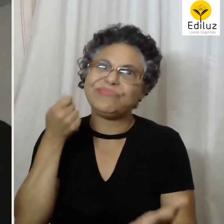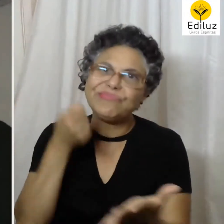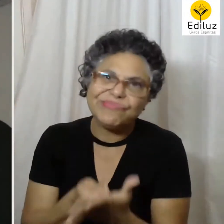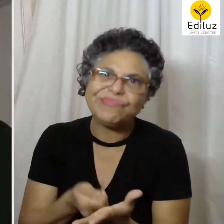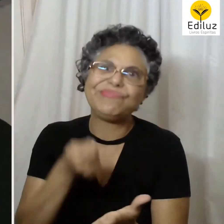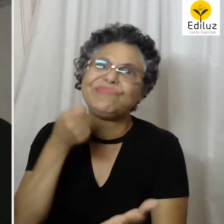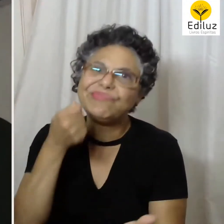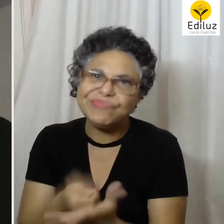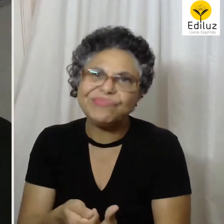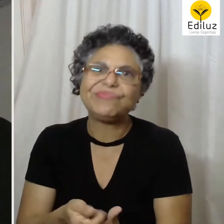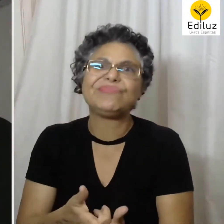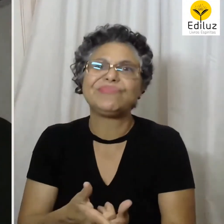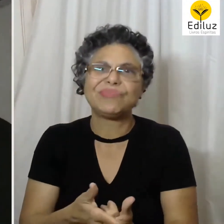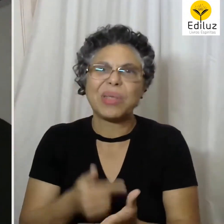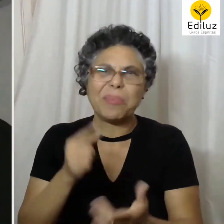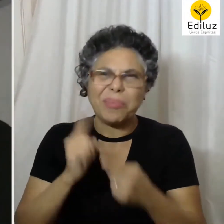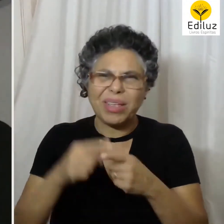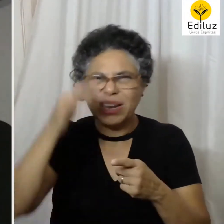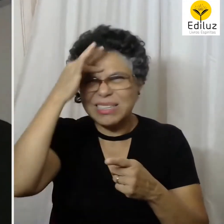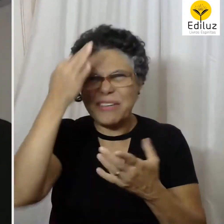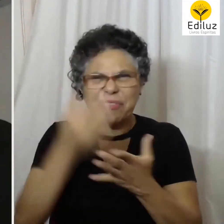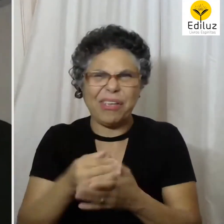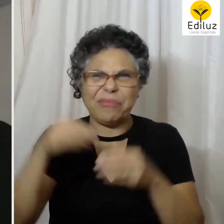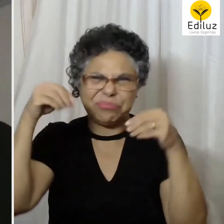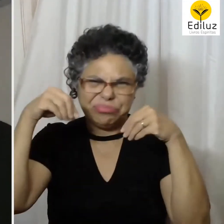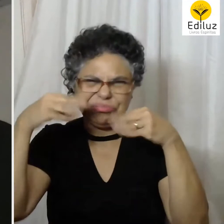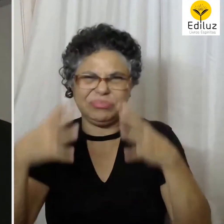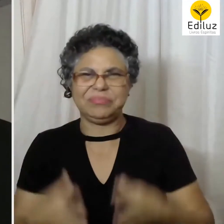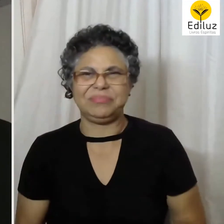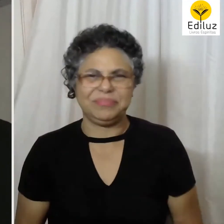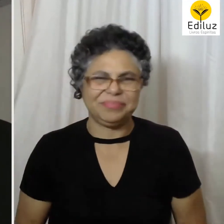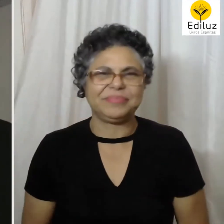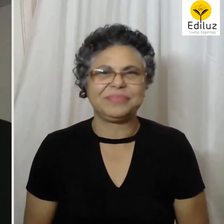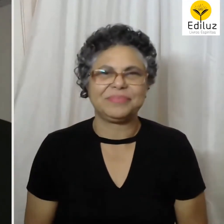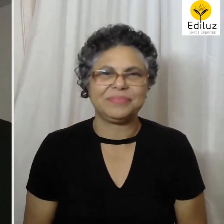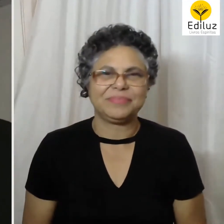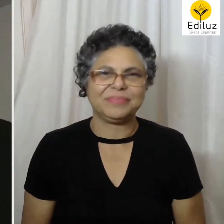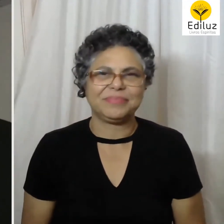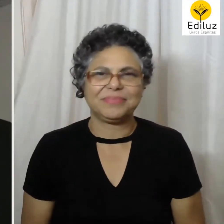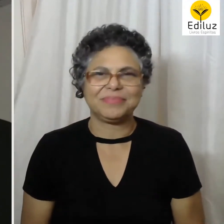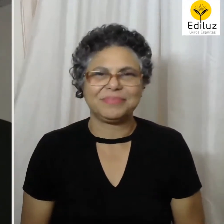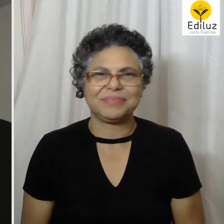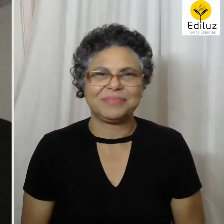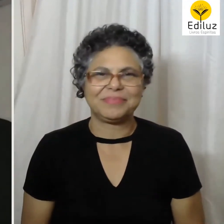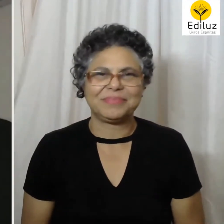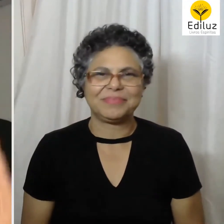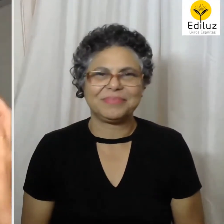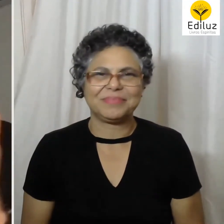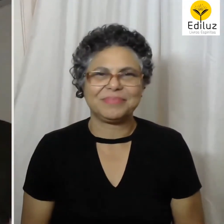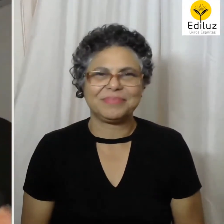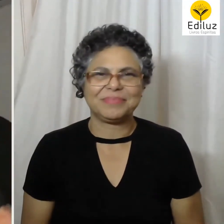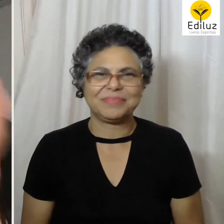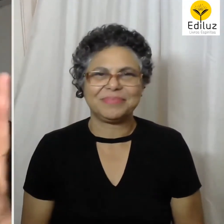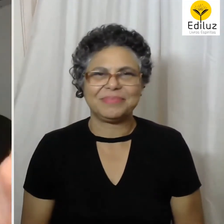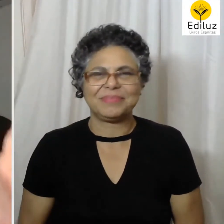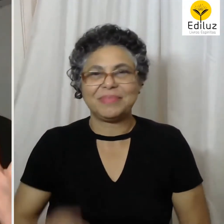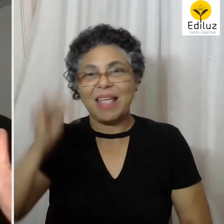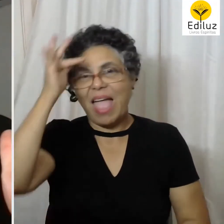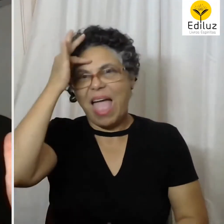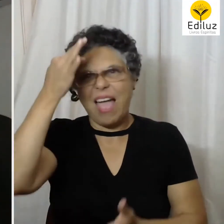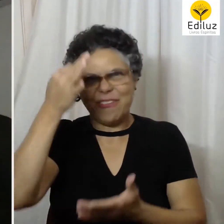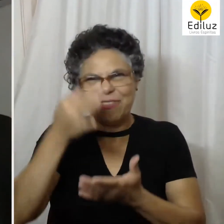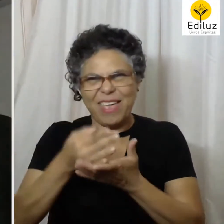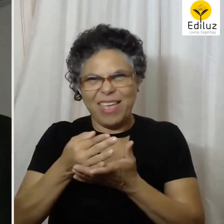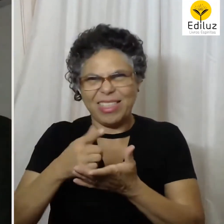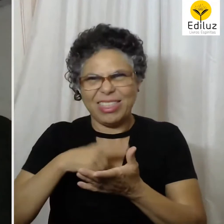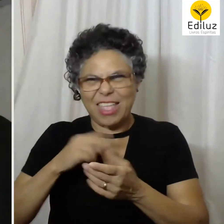né? Porque a nossa fé filosófica é fraca. A fé se fortalece muitas vezes quando a gente vai para os livros